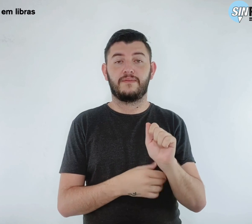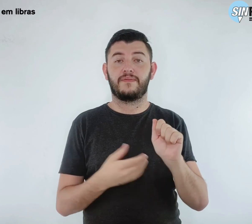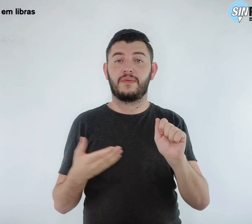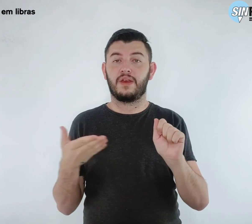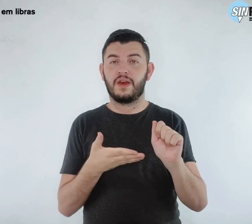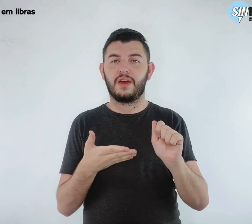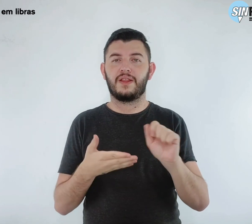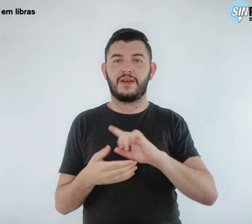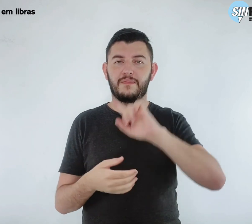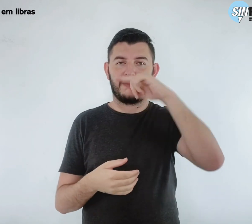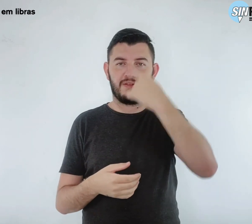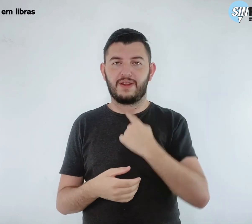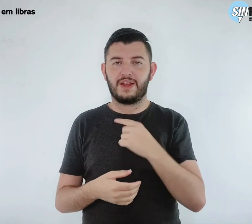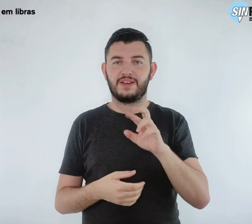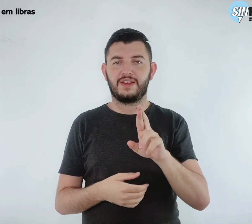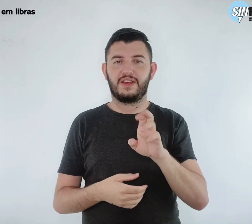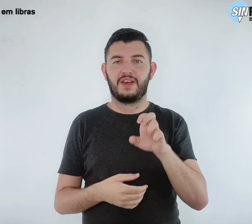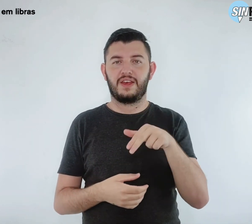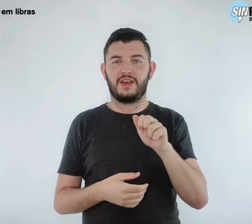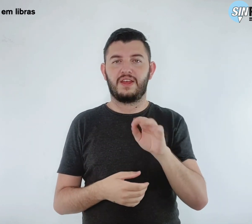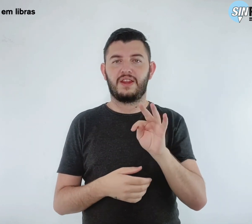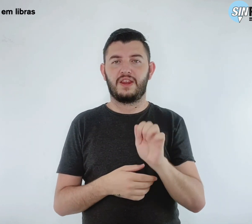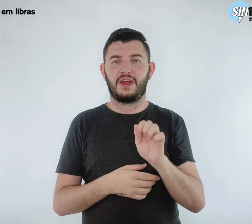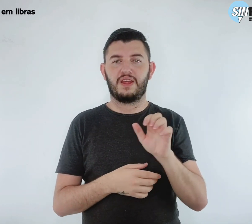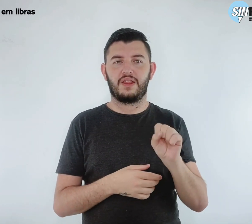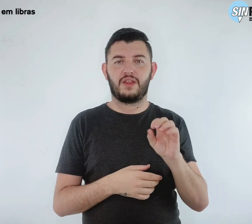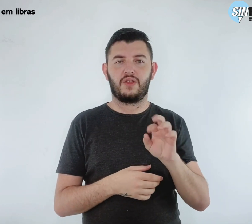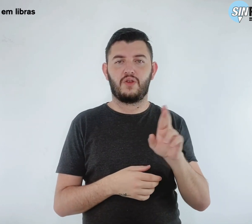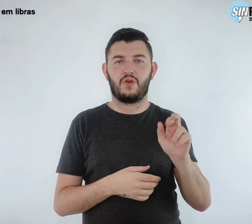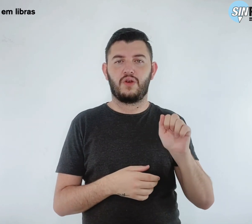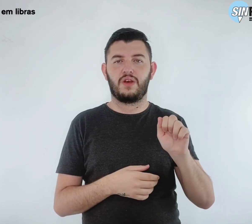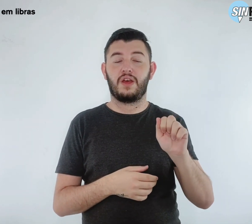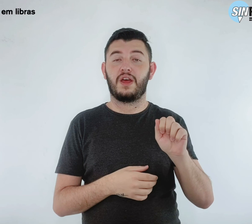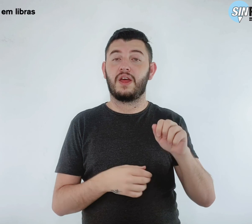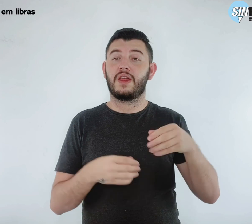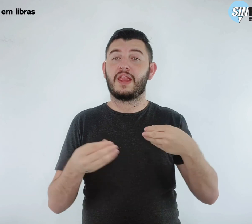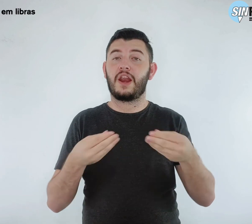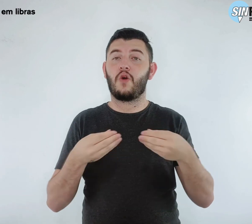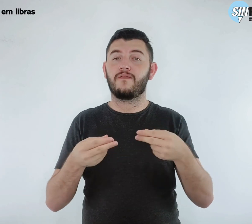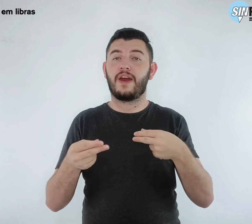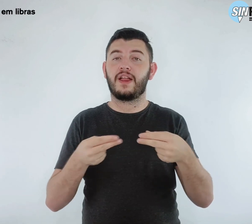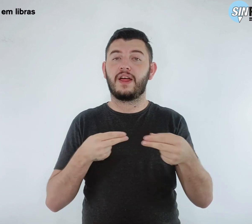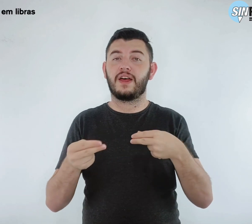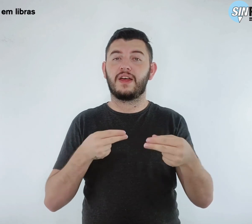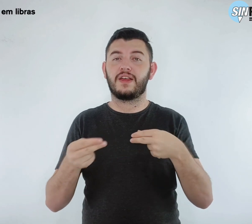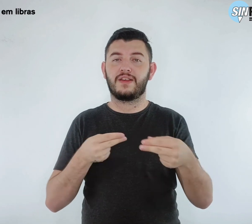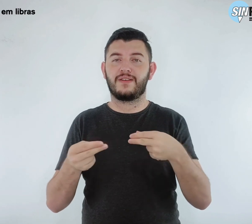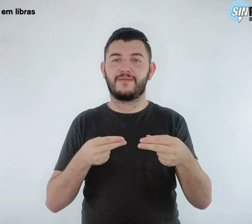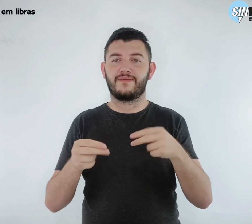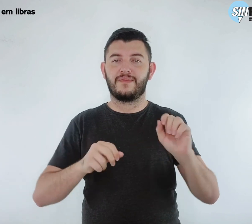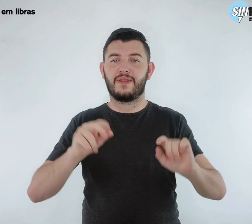Reutemann, a personagem de Renata Sorrah na novela Vale Tudo, que ano é hoje mesmo?